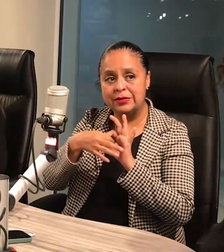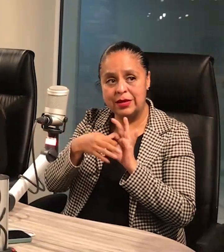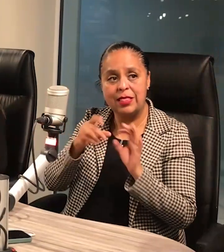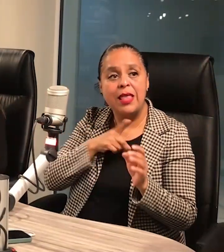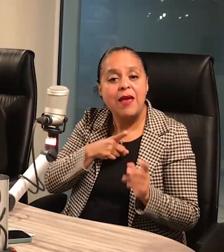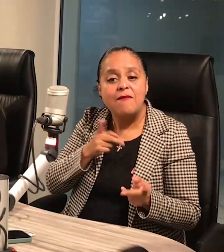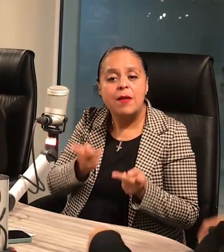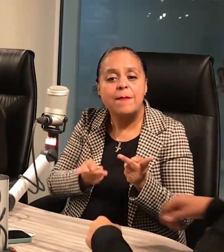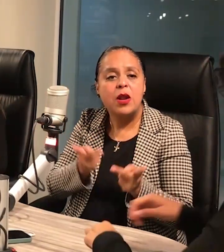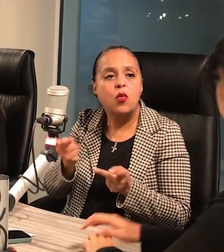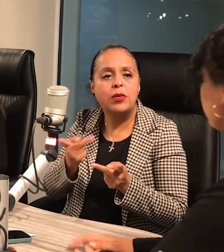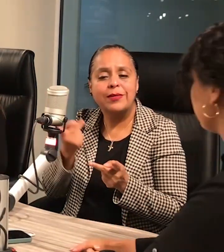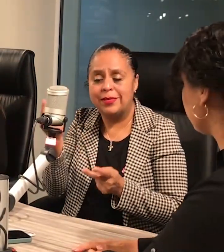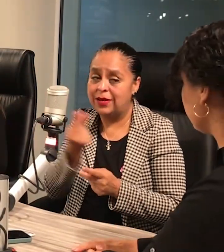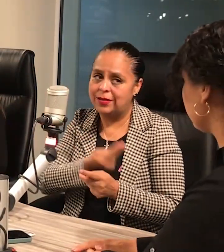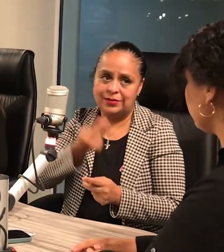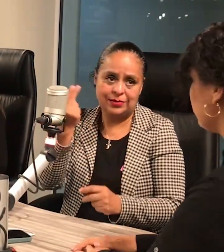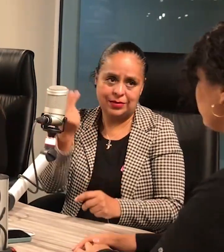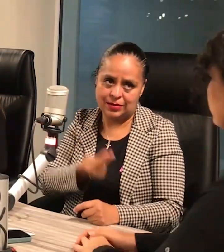consenso de que es necesario